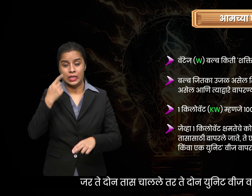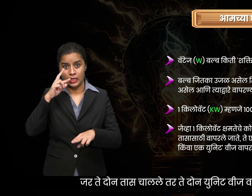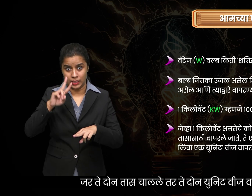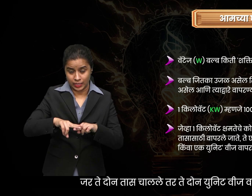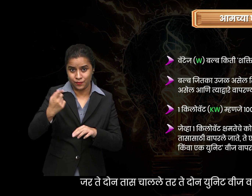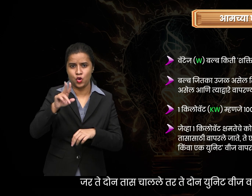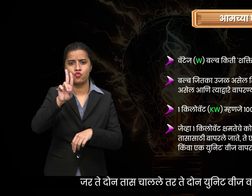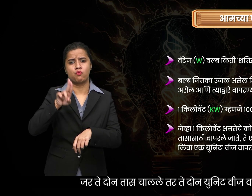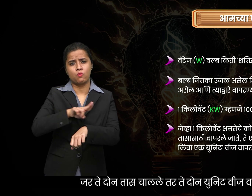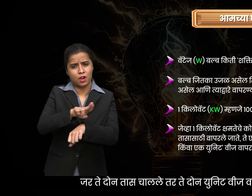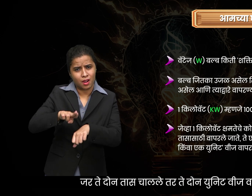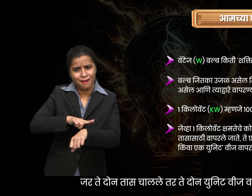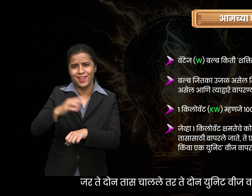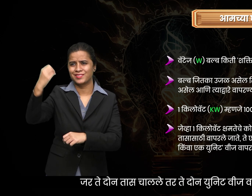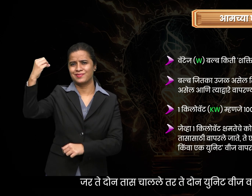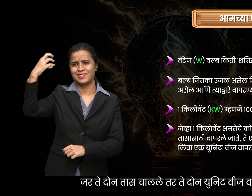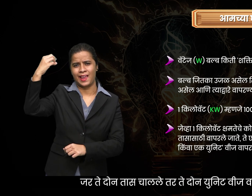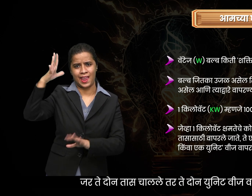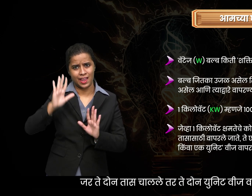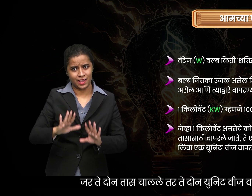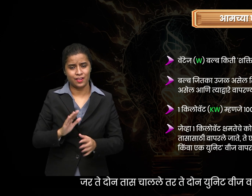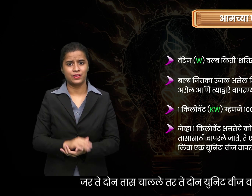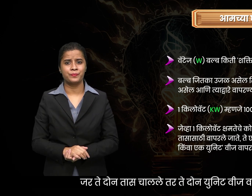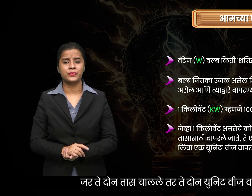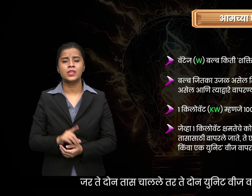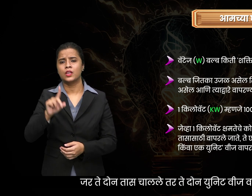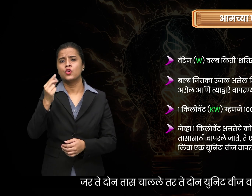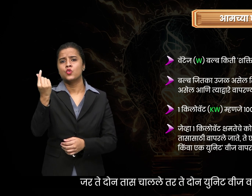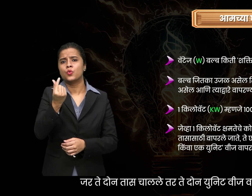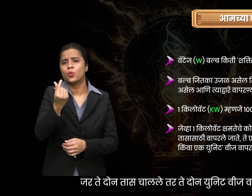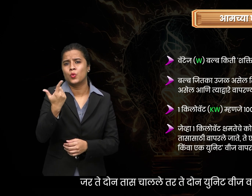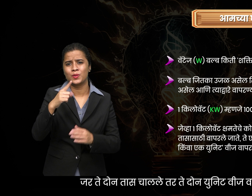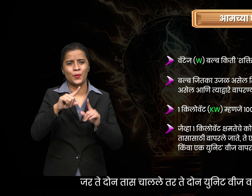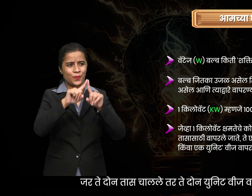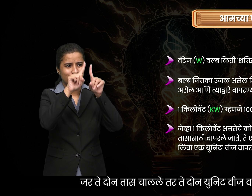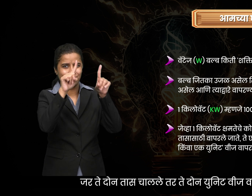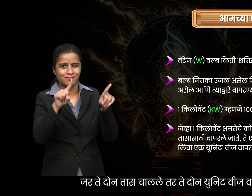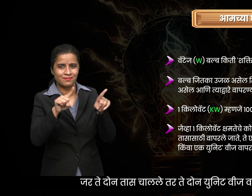जर ते 2 तास चालले तर ते 2 युनिट वीज वापरते.